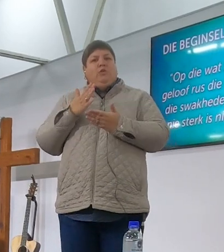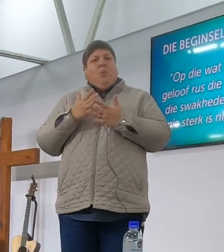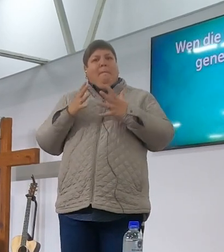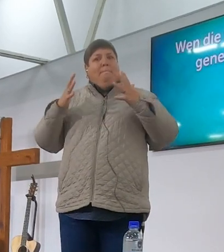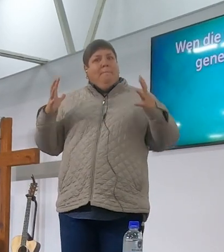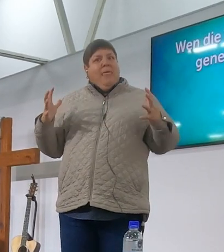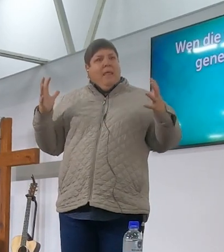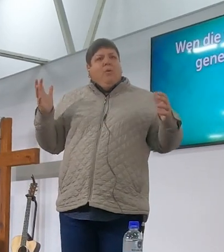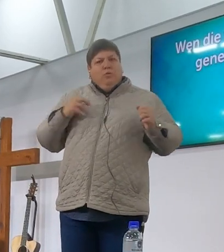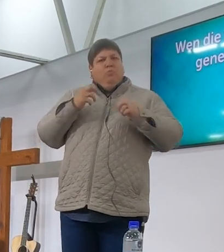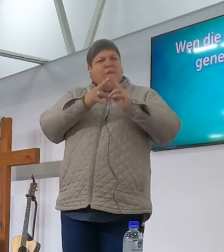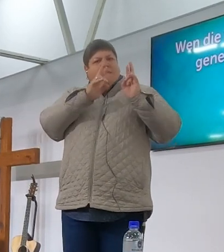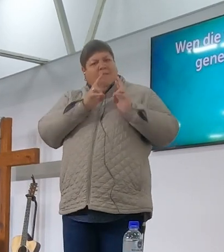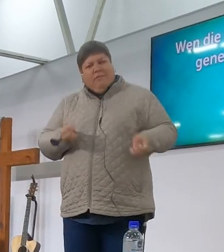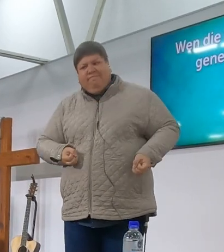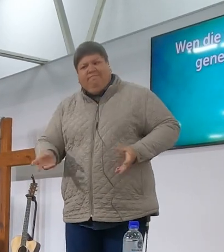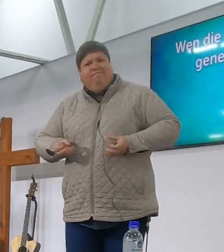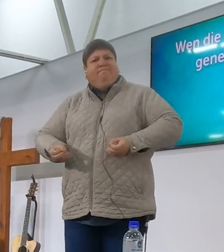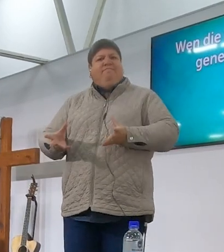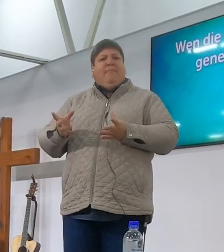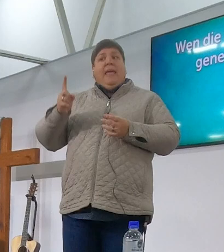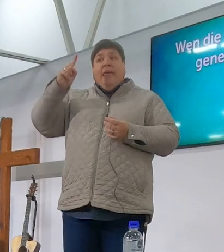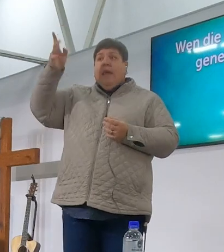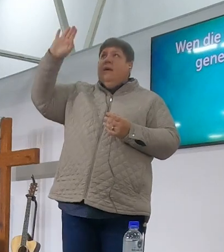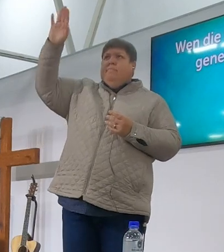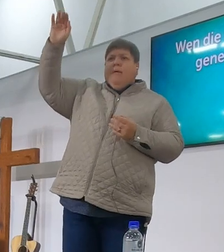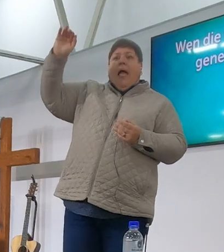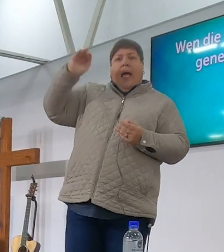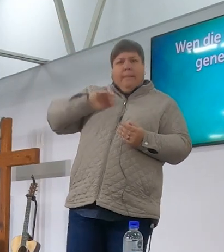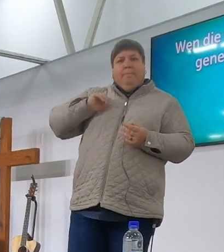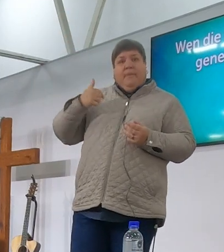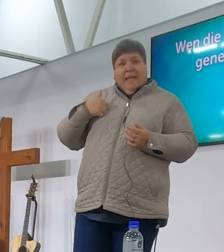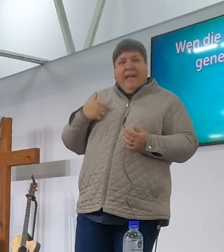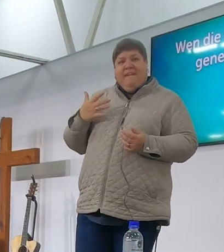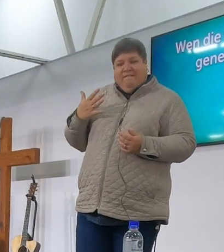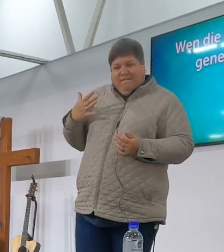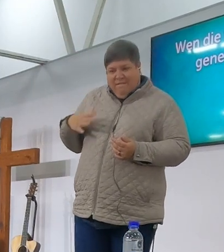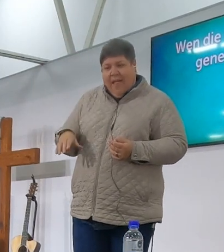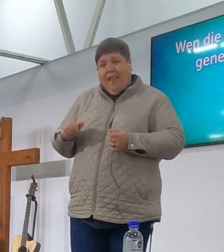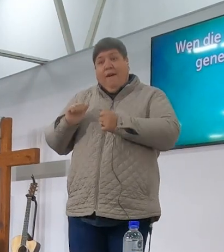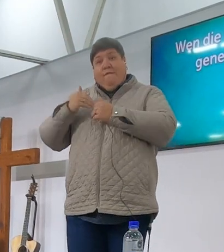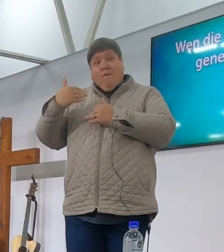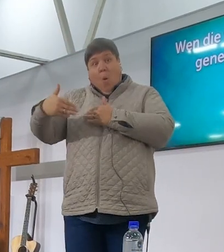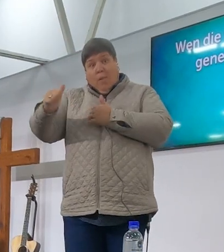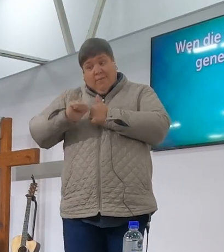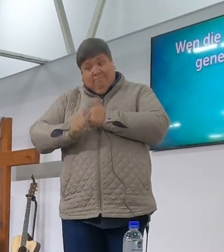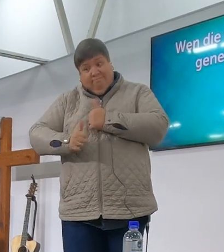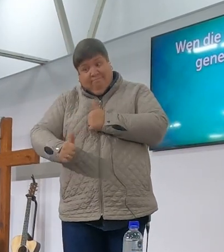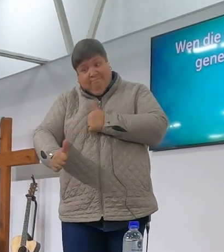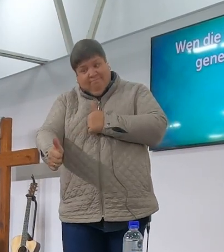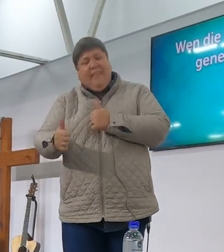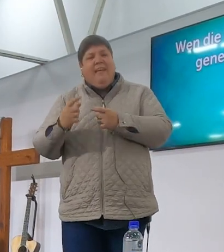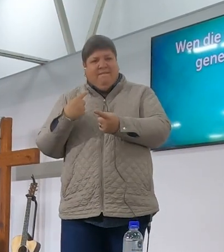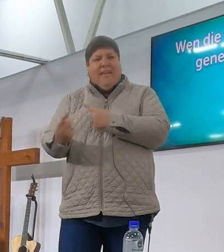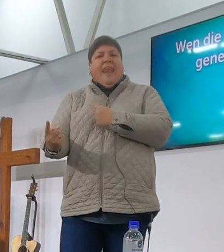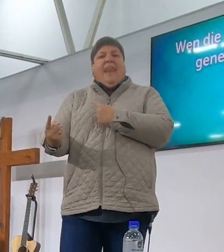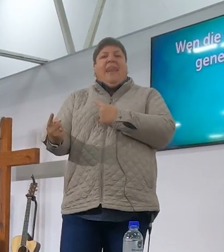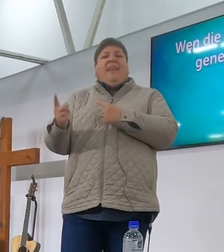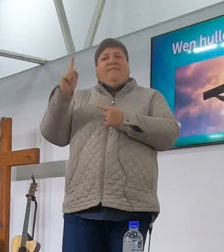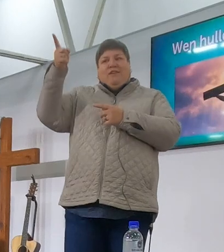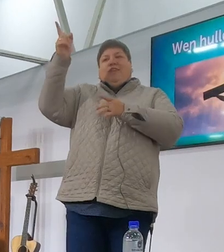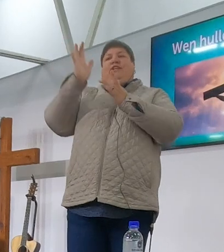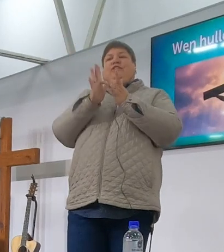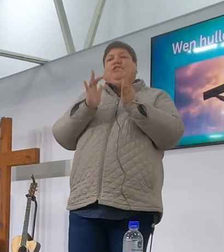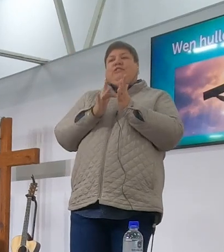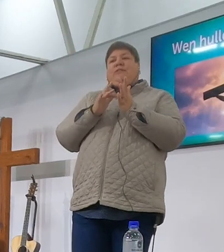hulle verantwoordelikheid aanvaar en vir die Here sê, Here, ons wil die volgende generasie vir Jesus wen. Ons wil die